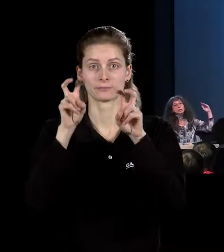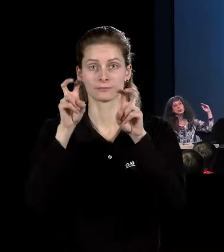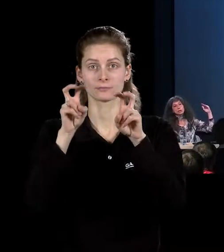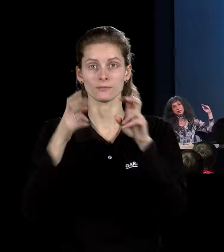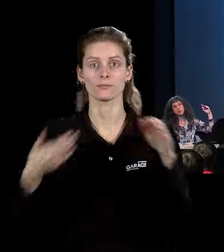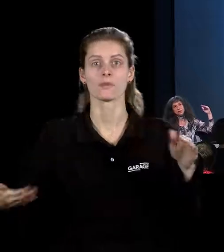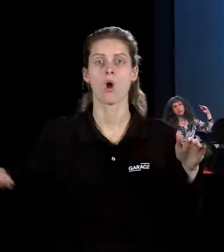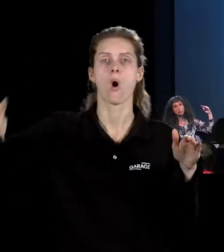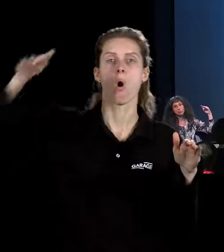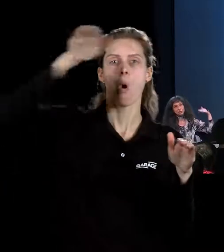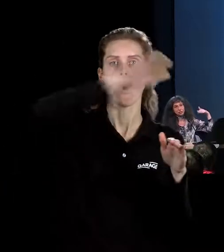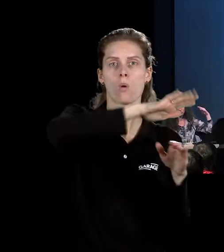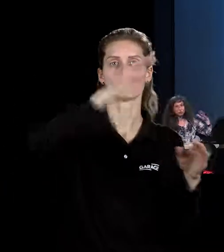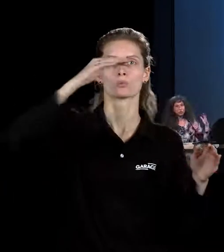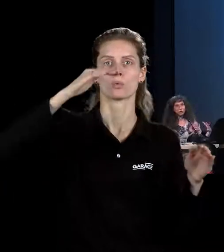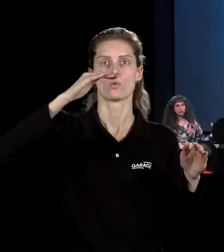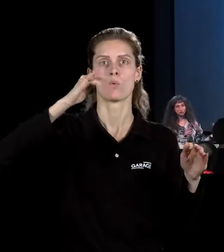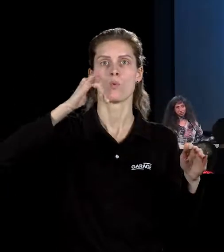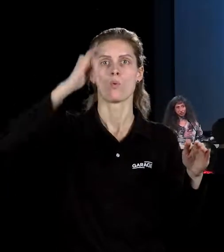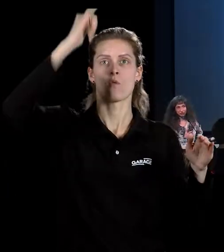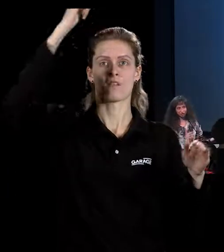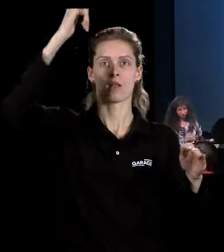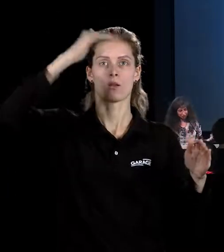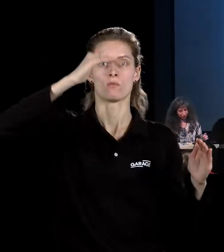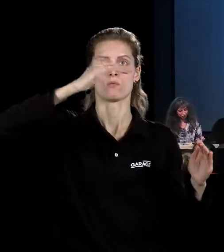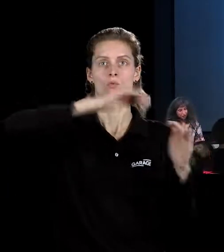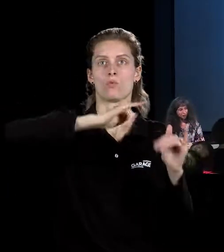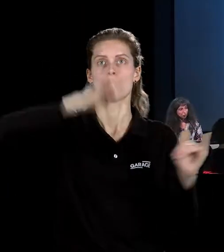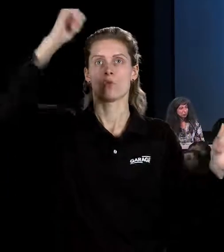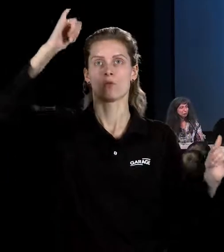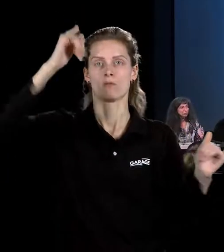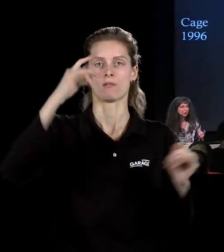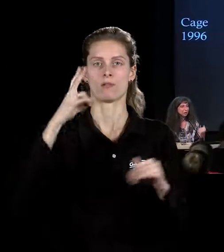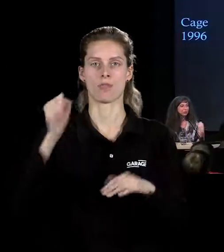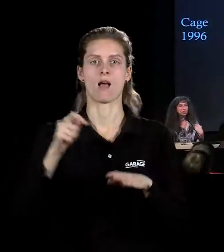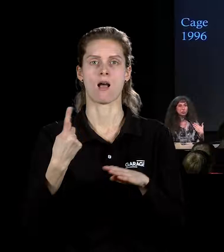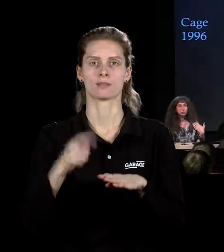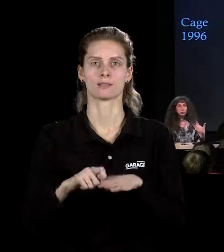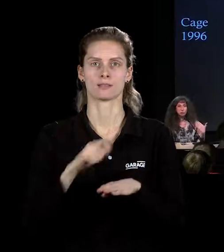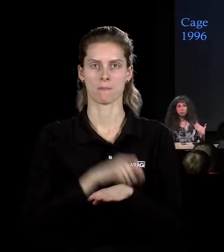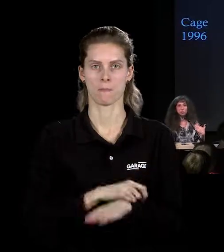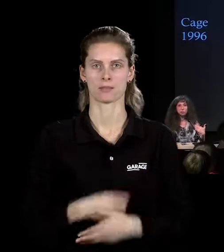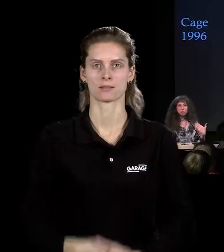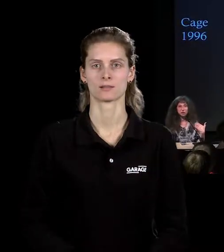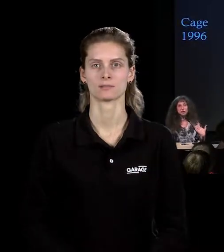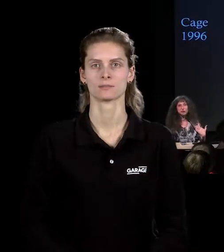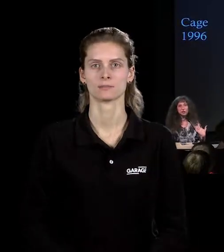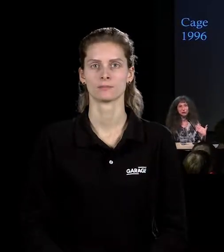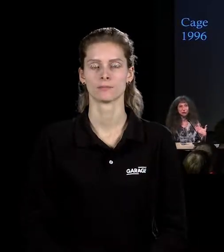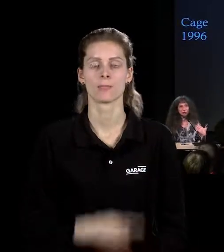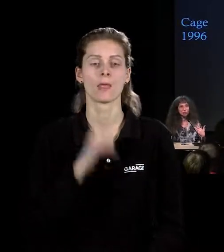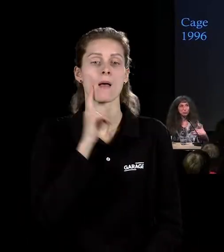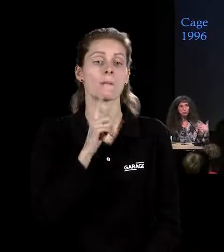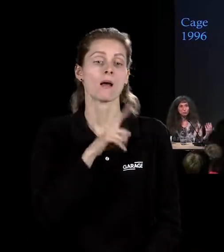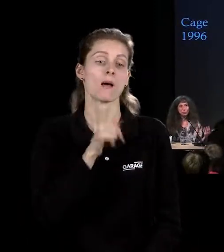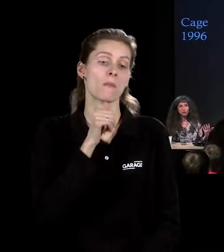холм увеличится на один метр, на тот метр, который составляет этот ящик. Но пока он решил прорепетировать